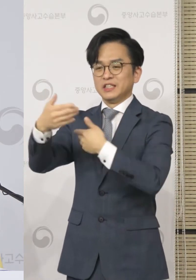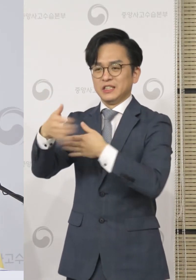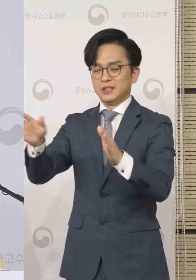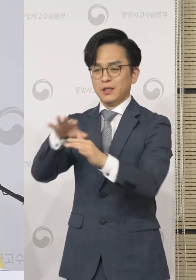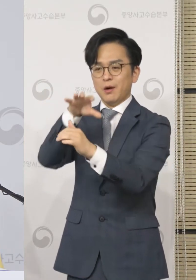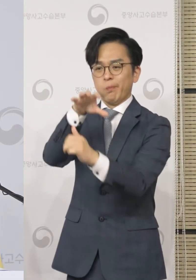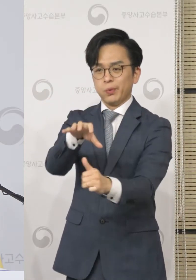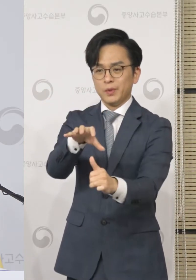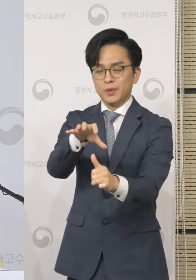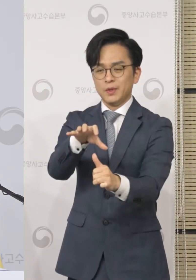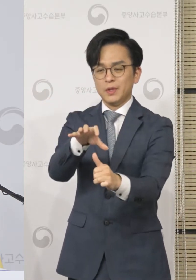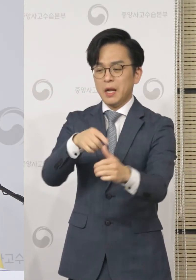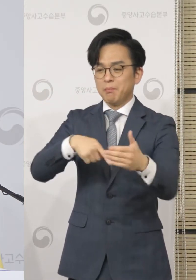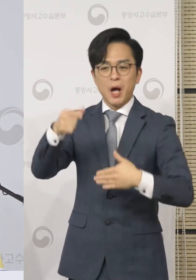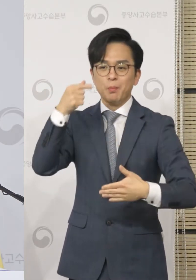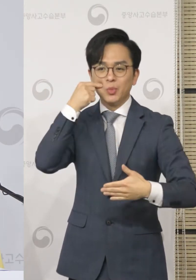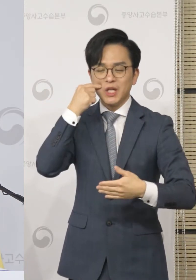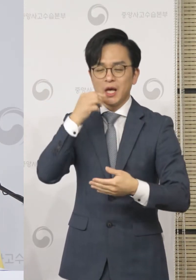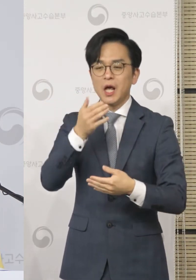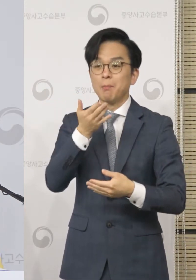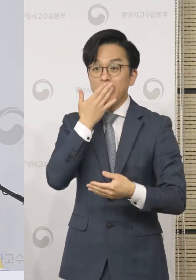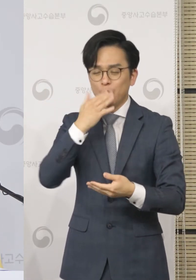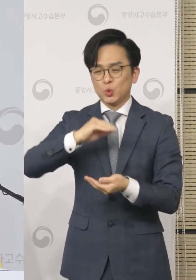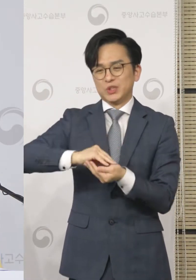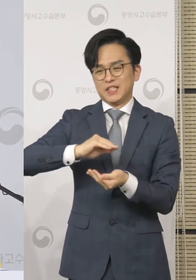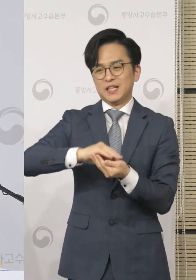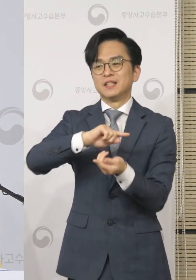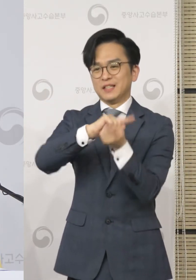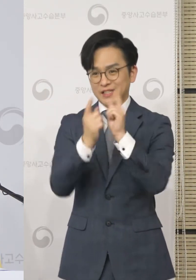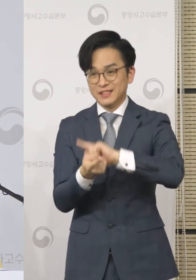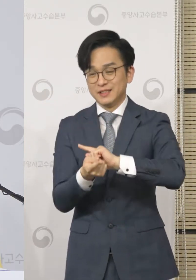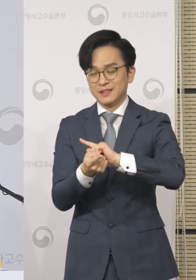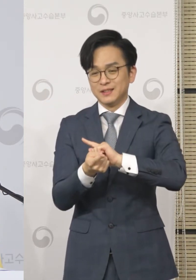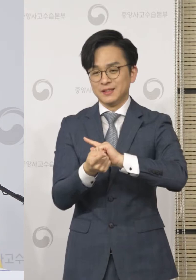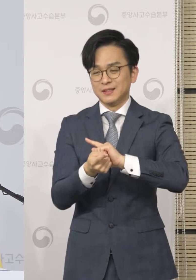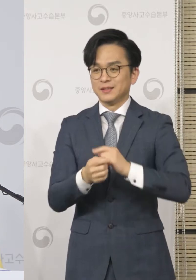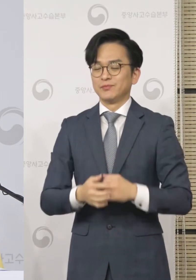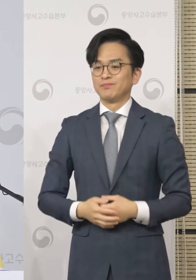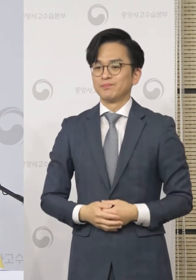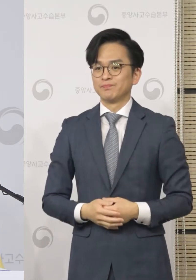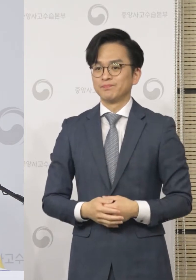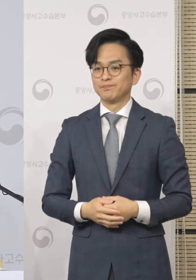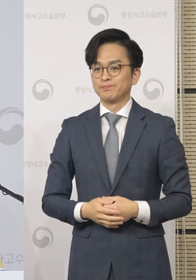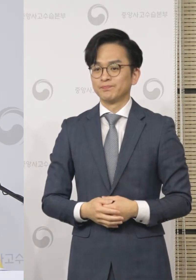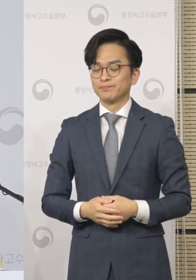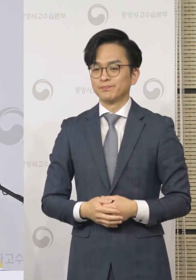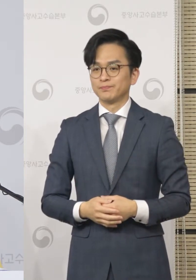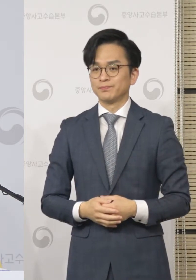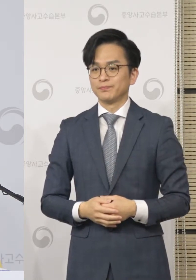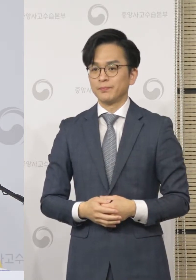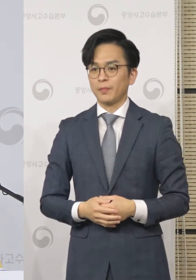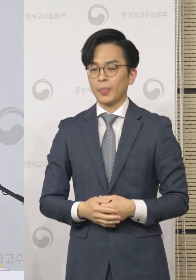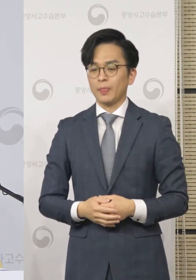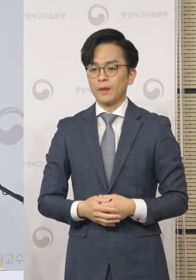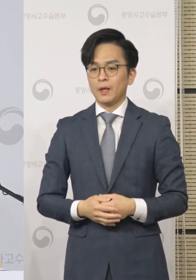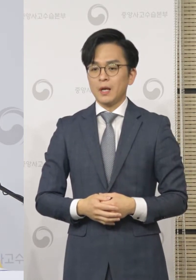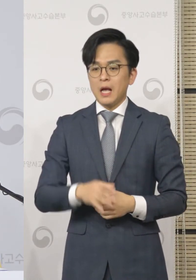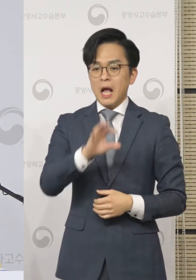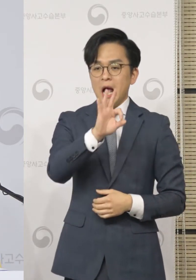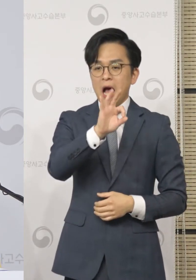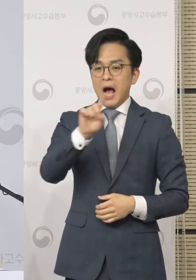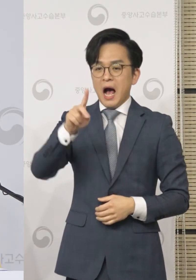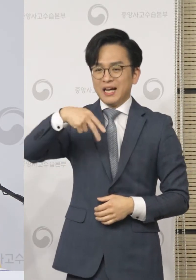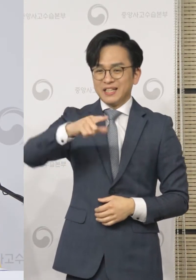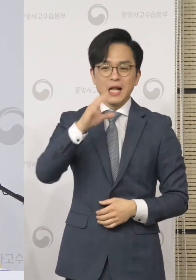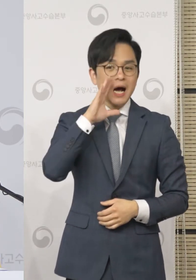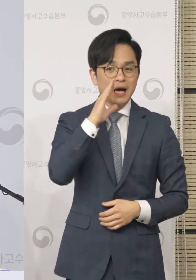하며 상호 접촉이 이루어지지 않도록 조치해 나갈 계획입니다. 정부는 현재 운영 중인